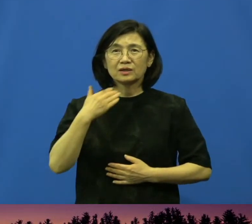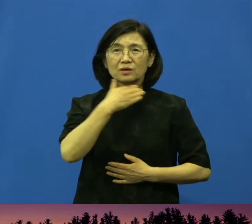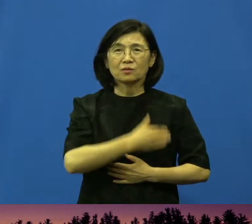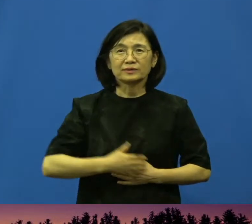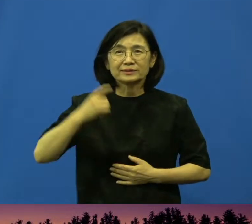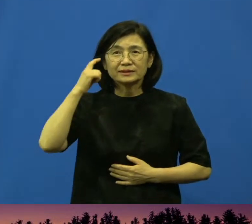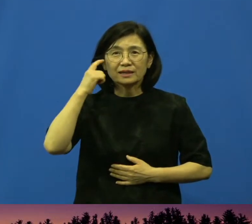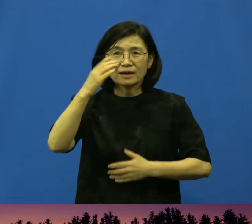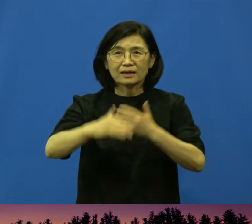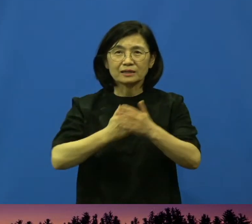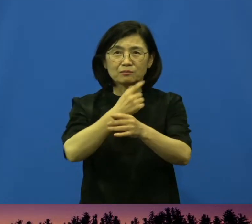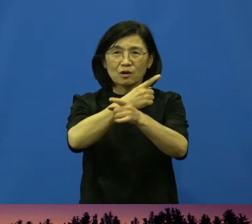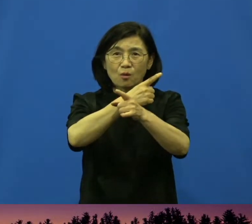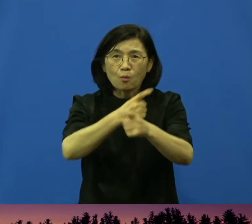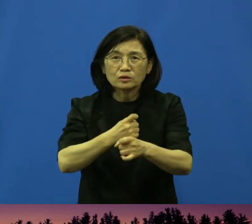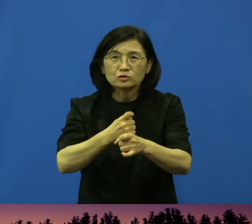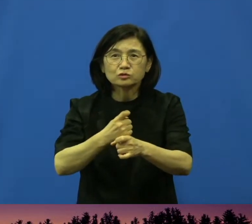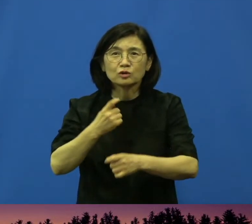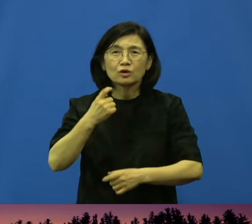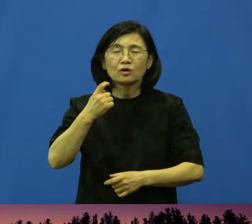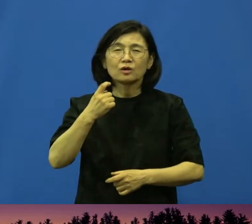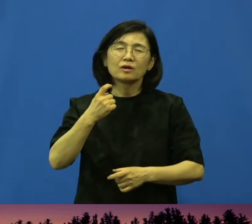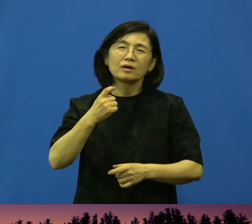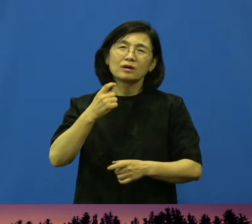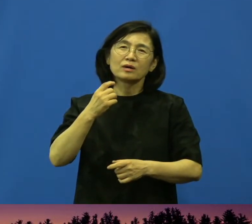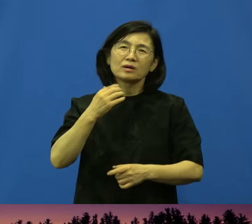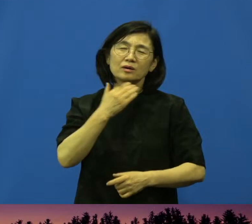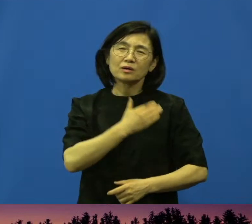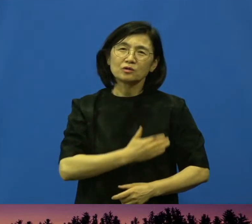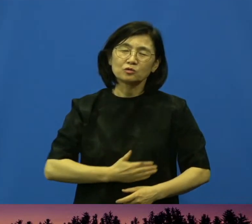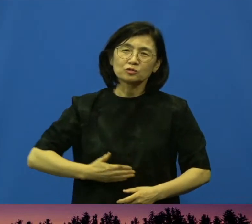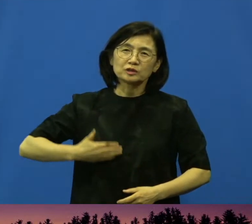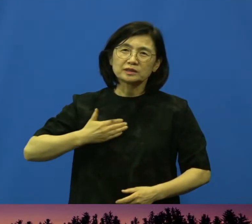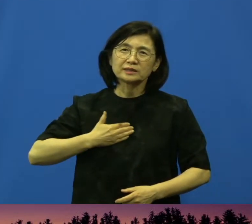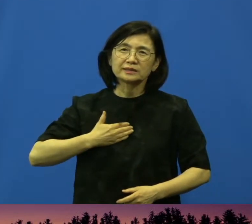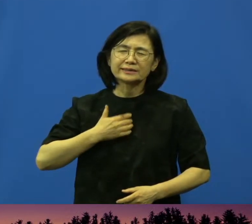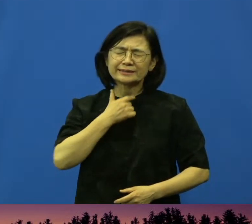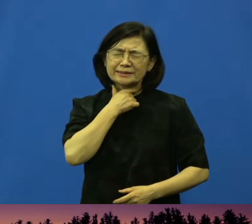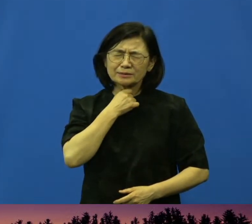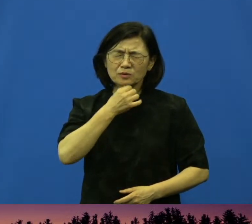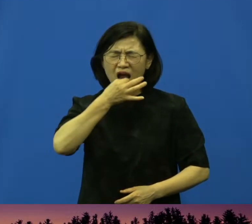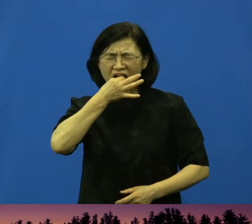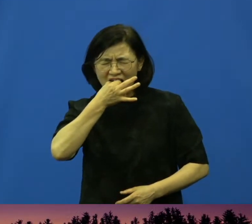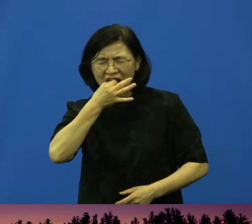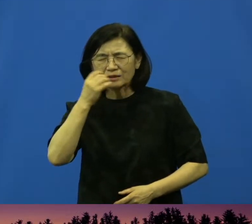되나니 육신의 생각은 하나님과 원수가 된다.